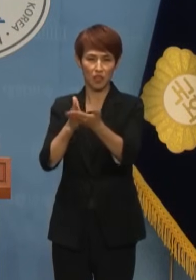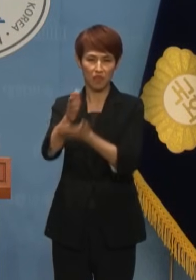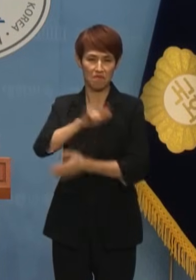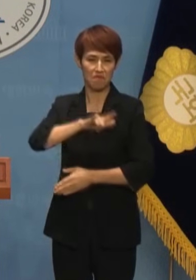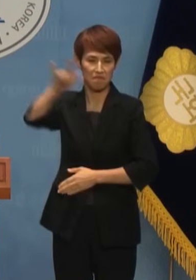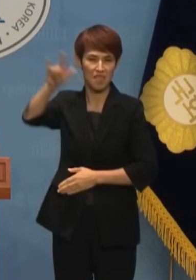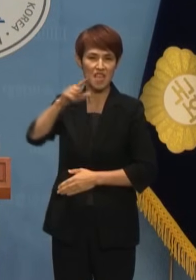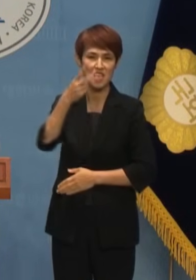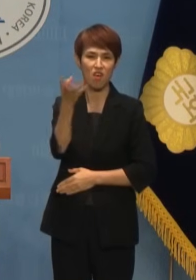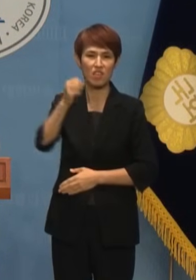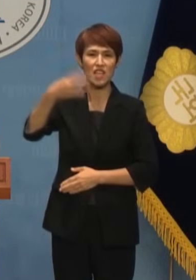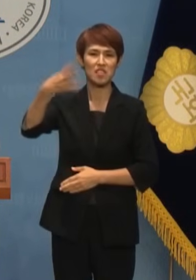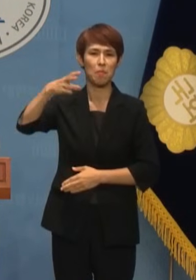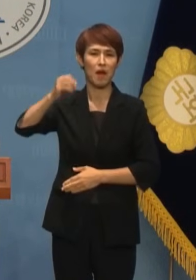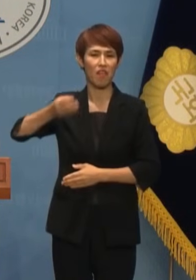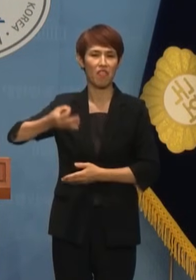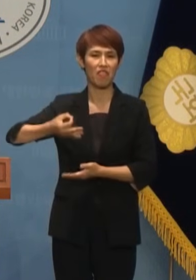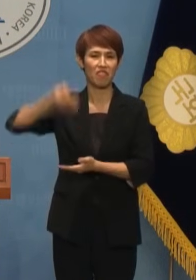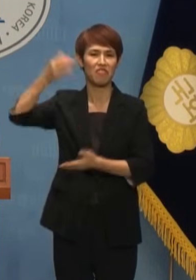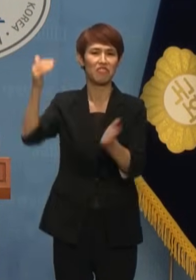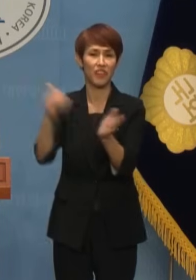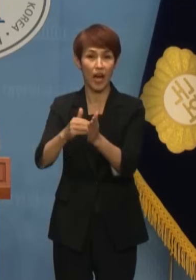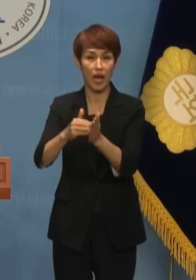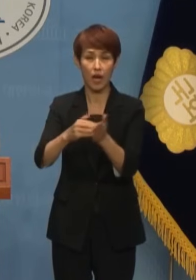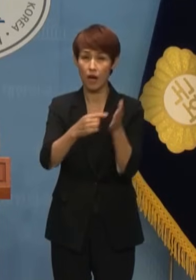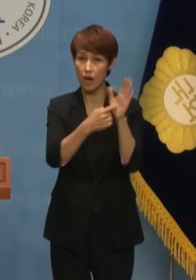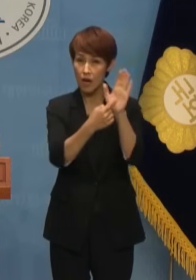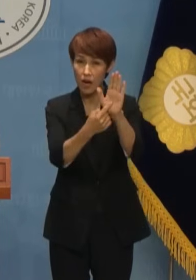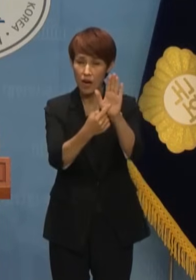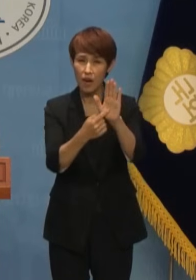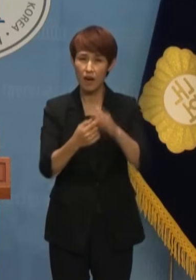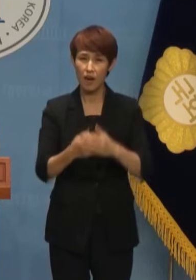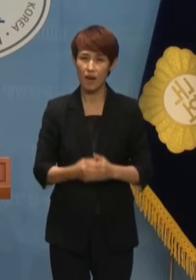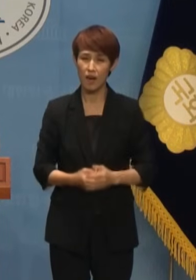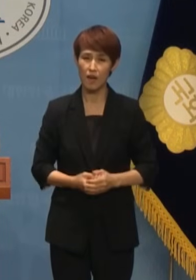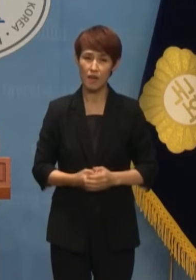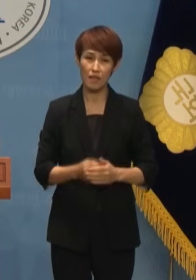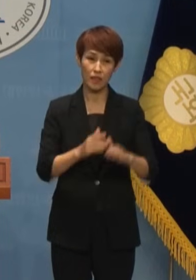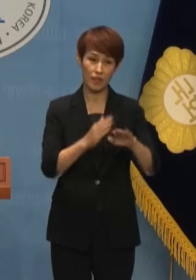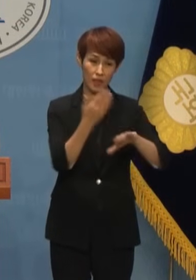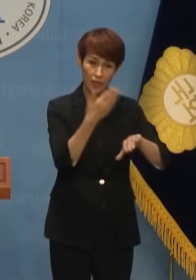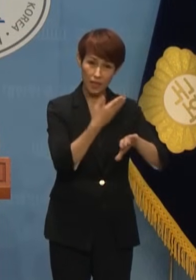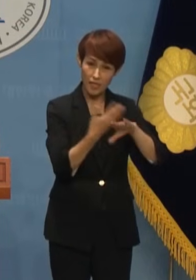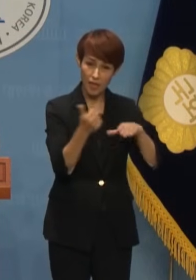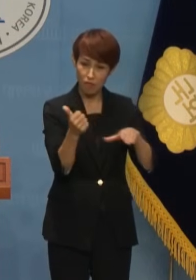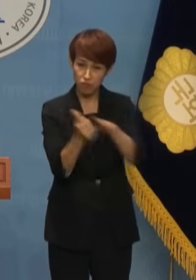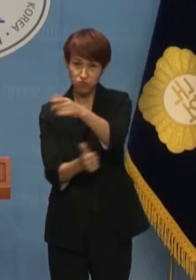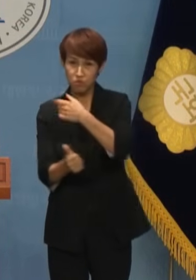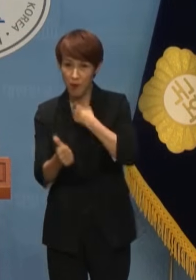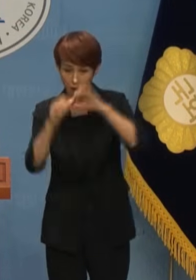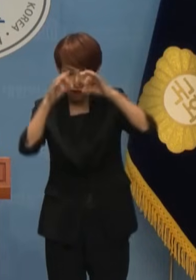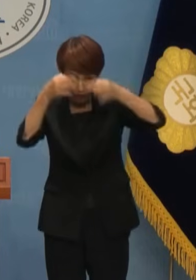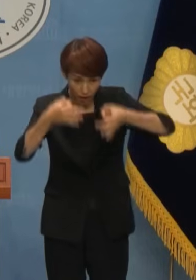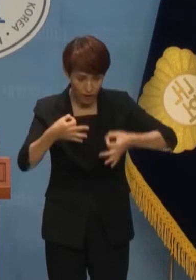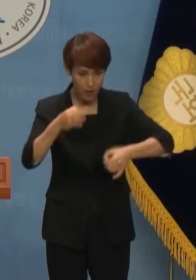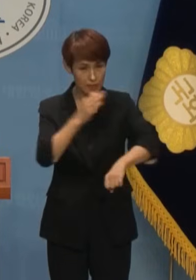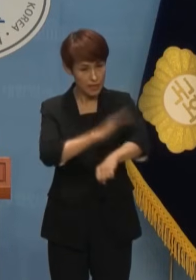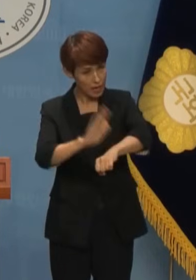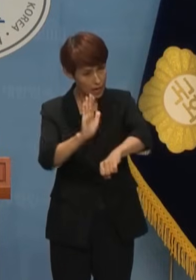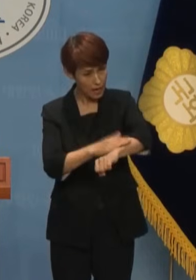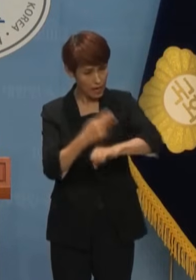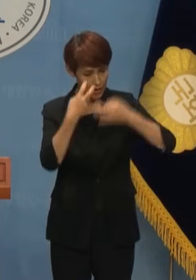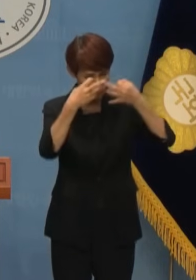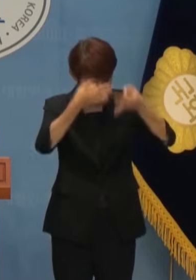원이 급증했기 때문이다 라고 주장을 했습니다. 남을 공격하려면 내 잘못이 없는지 먼저 살피는